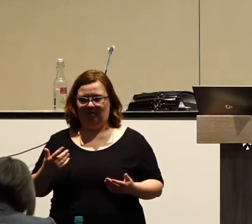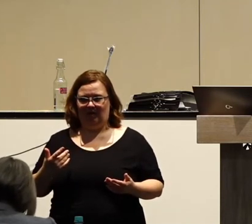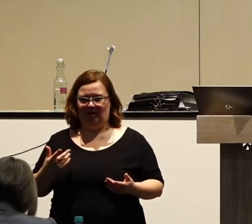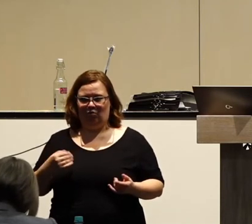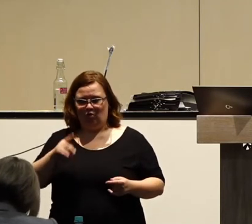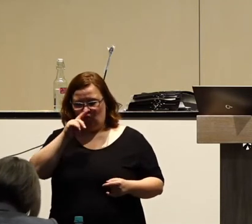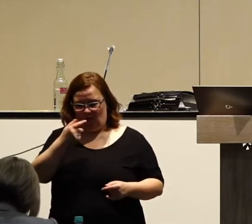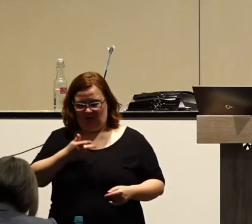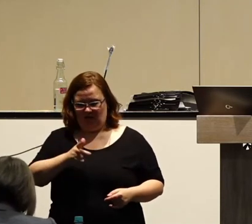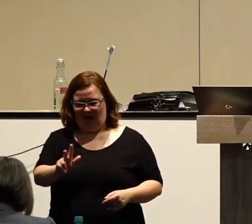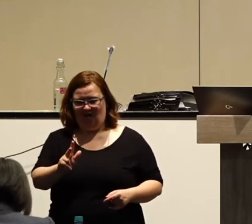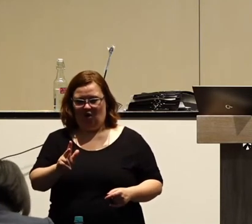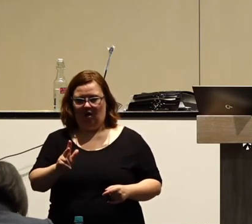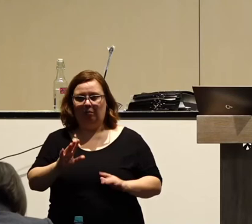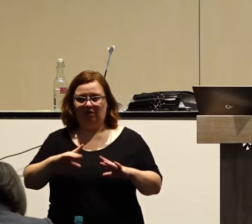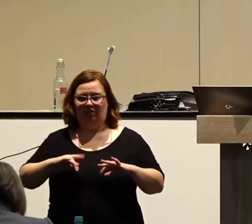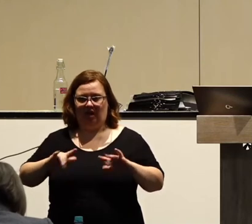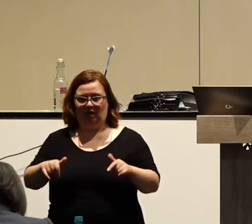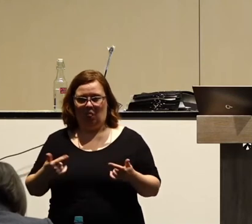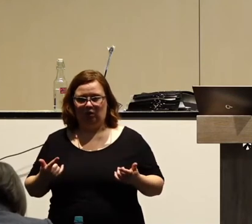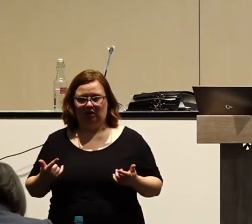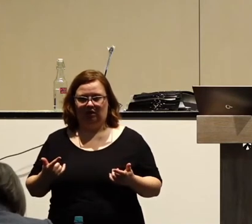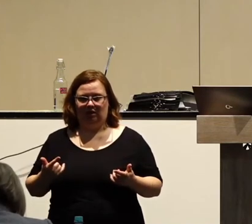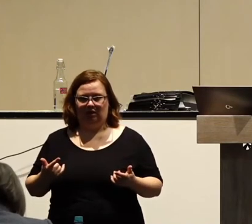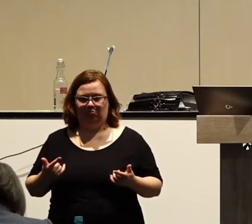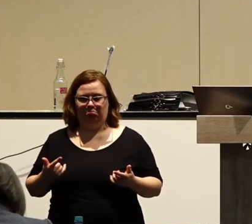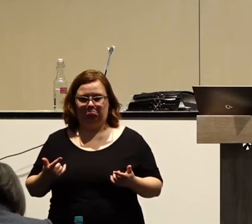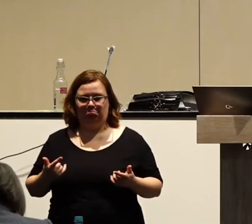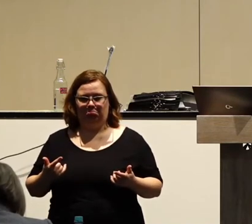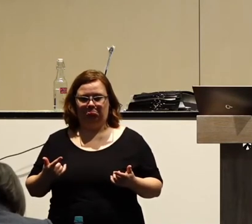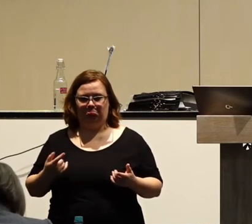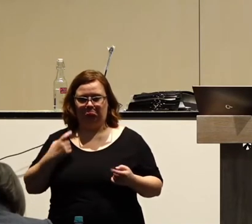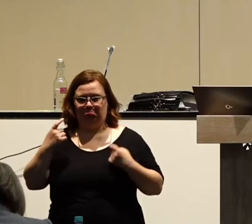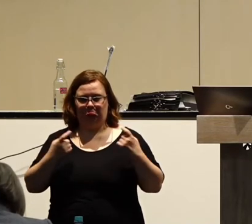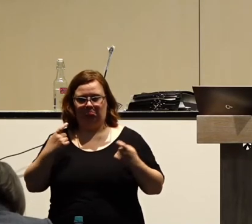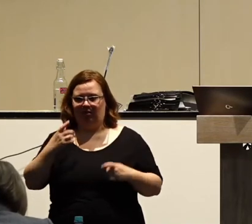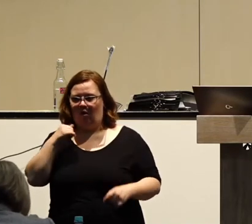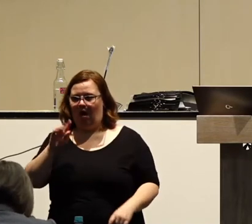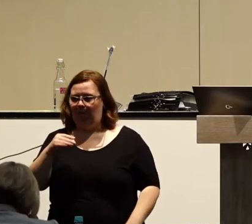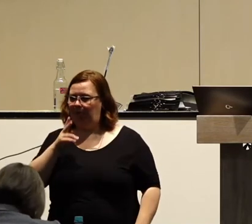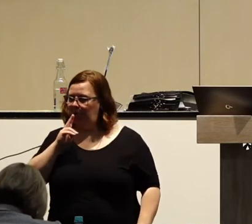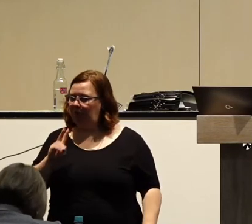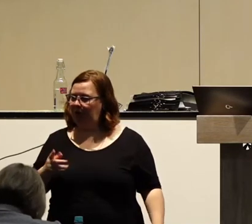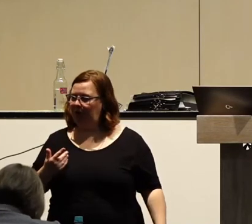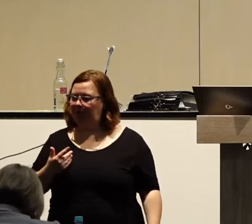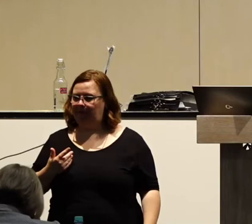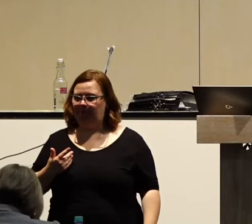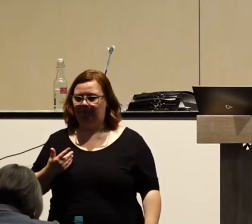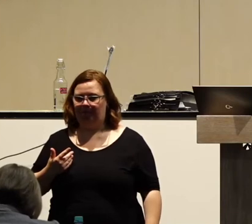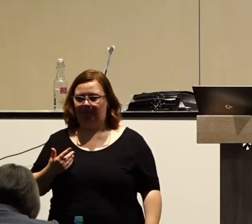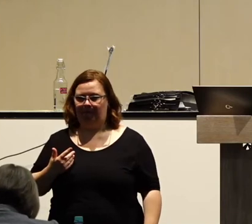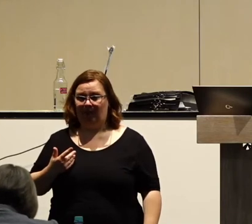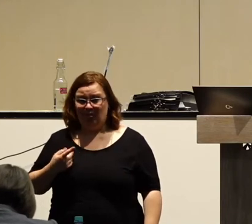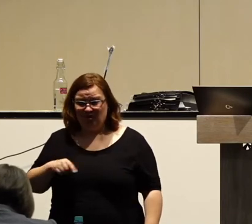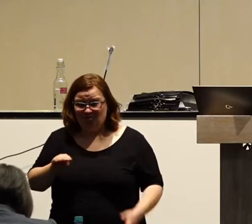wir haben nur noch 3 Wochen, bis die Ferien beginnen. Ich staune, dass Frau Abel so ruhig geblieben ist. Schauen Sie mal in den Schulen, was